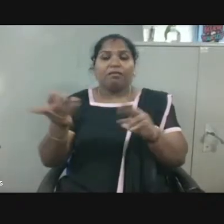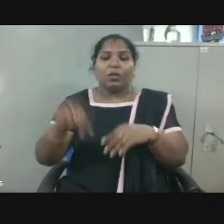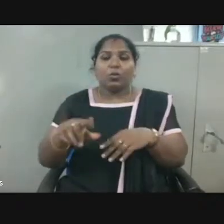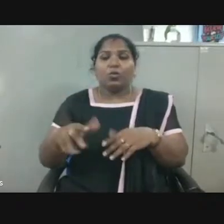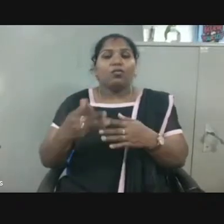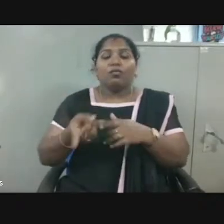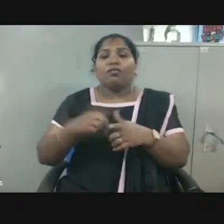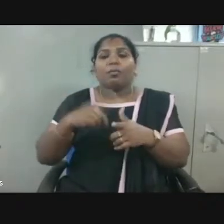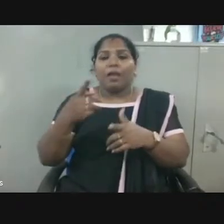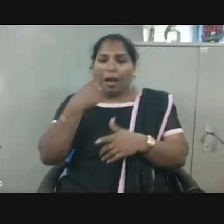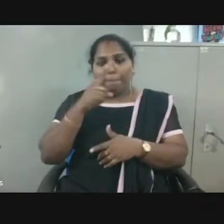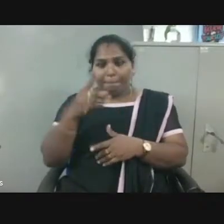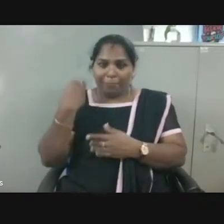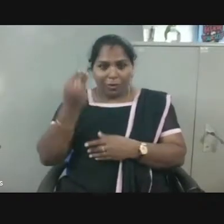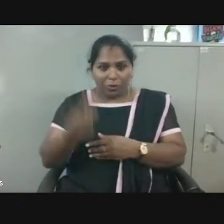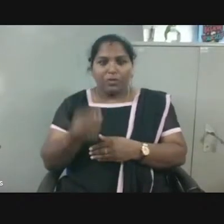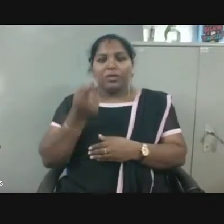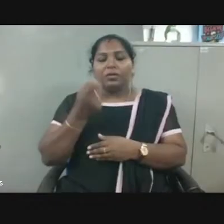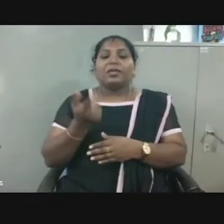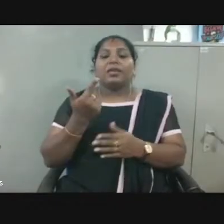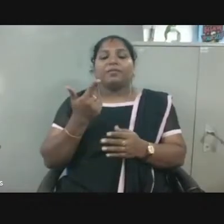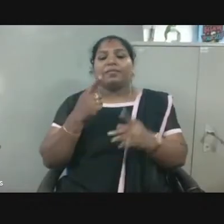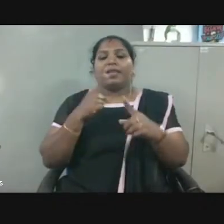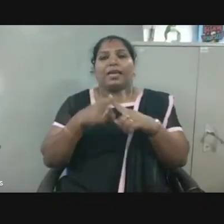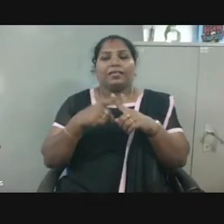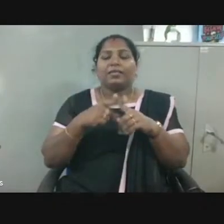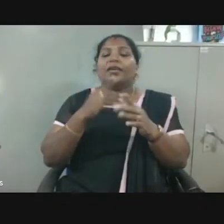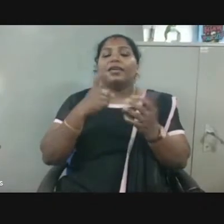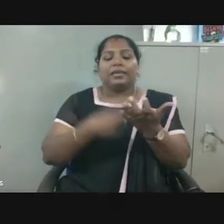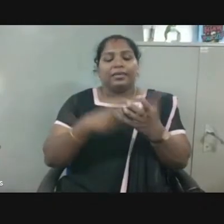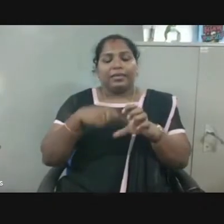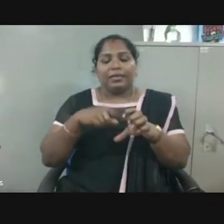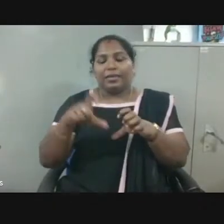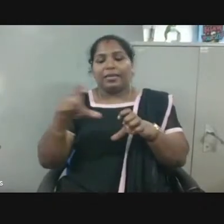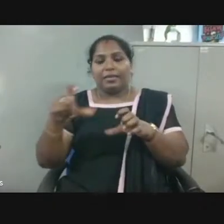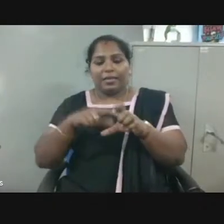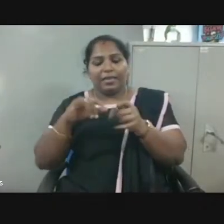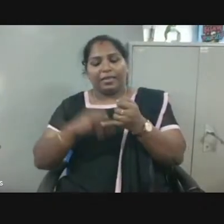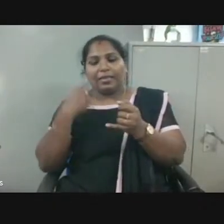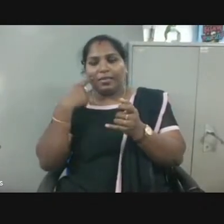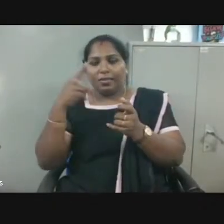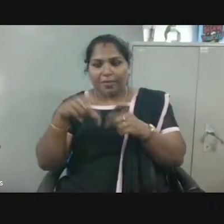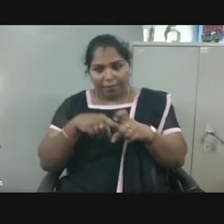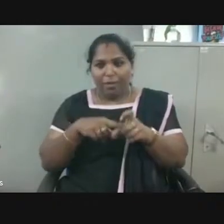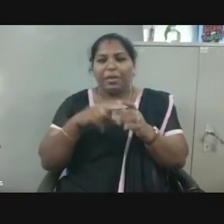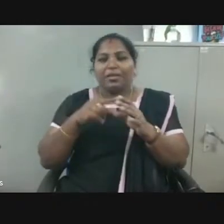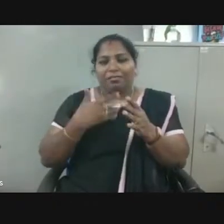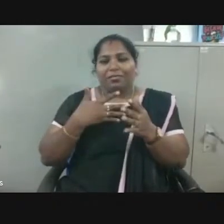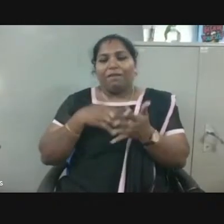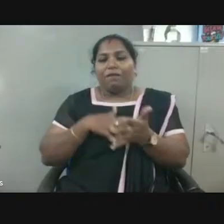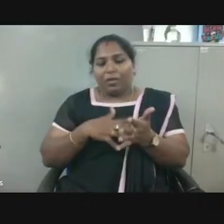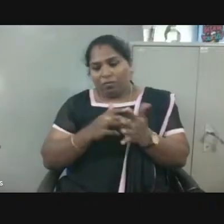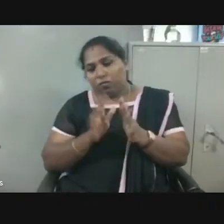ഒരു പാറ്റേൺ, ഇതിനെയാണ് നമ്മുടെ എക്സ് ലിങ്ക് റിസസീവ് എന്ന് പറയുന്നത്. ഇതുപോലെ പലതരത്തിലുള്ള പാറ്റേണുകളുണ്ട്. നമുക്ക് ഡുഷീൻ മസ്കുലർ ഡിസ്ട്രോഫിയെ